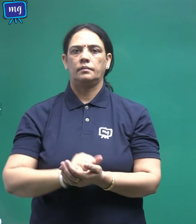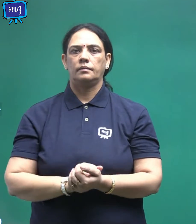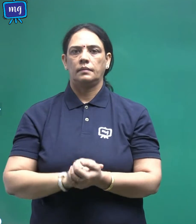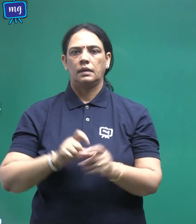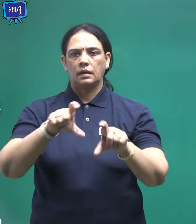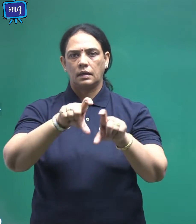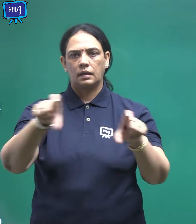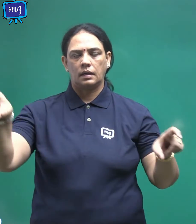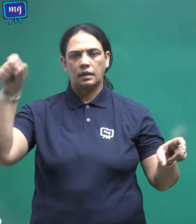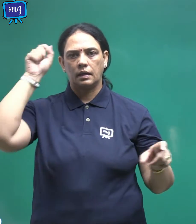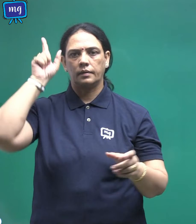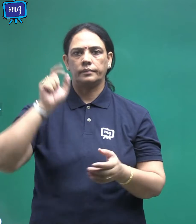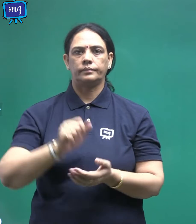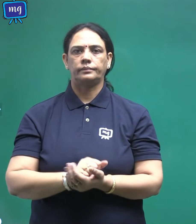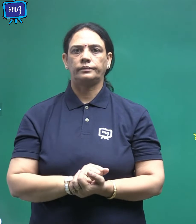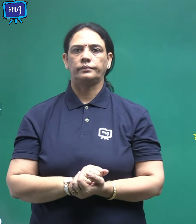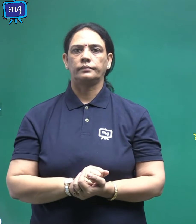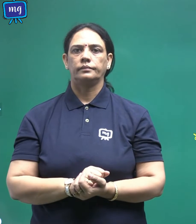समझ आ गया?